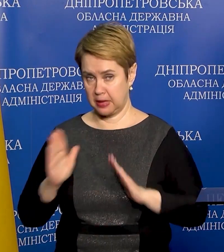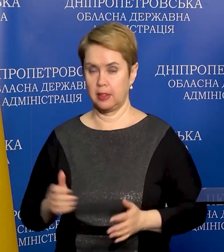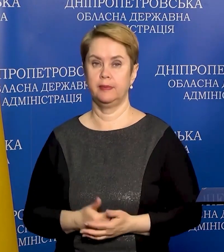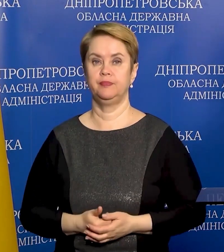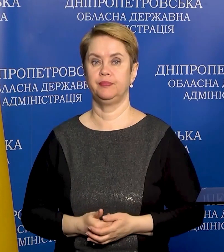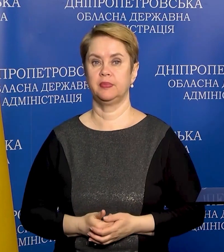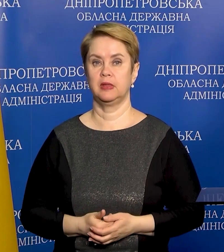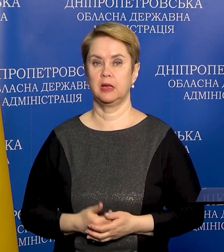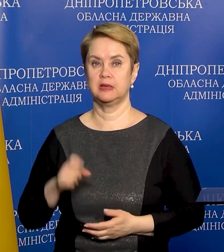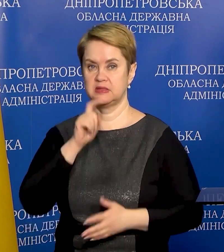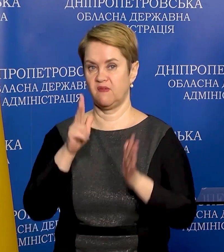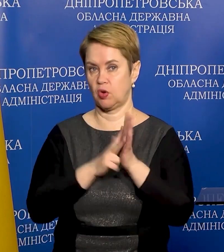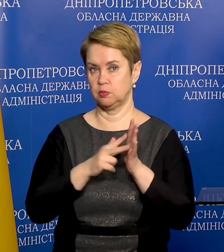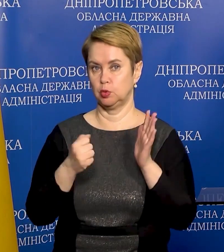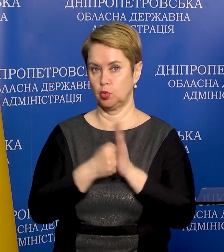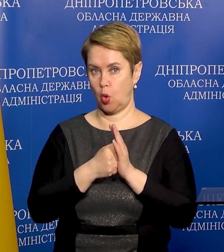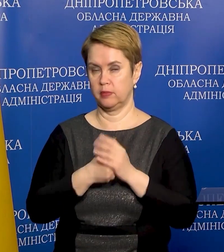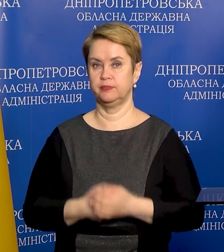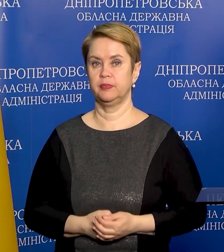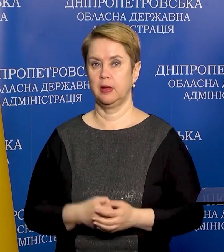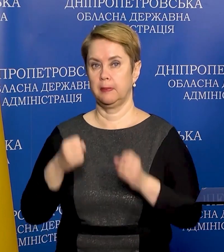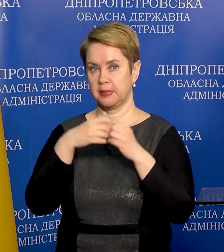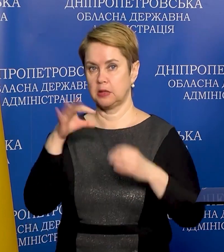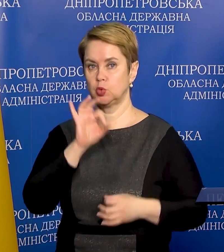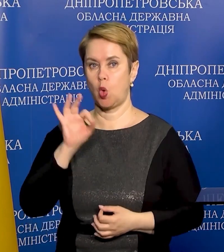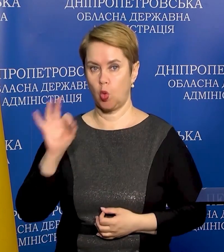стабільному режимі. З 8 ранку до